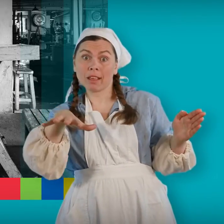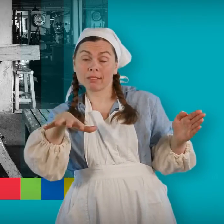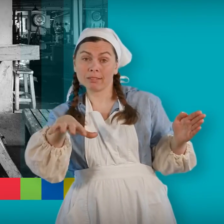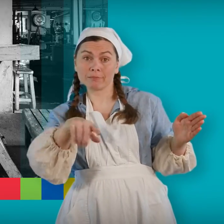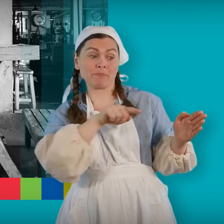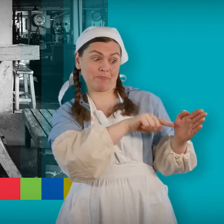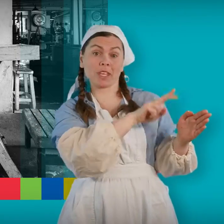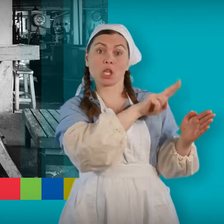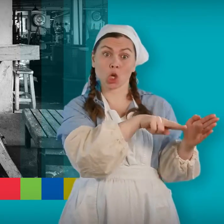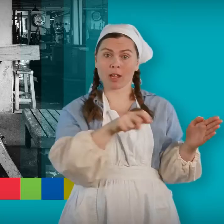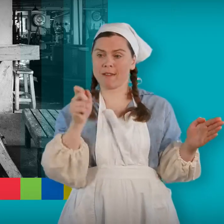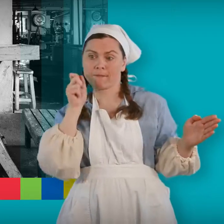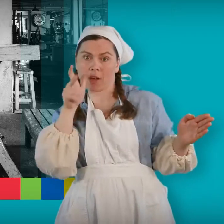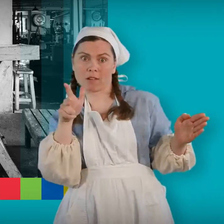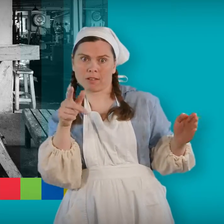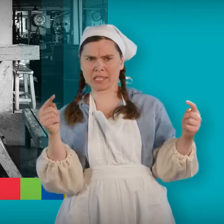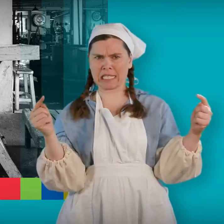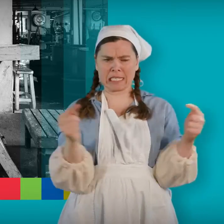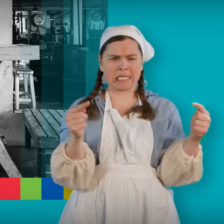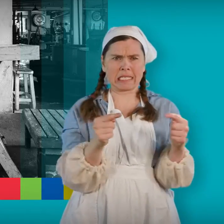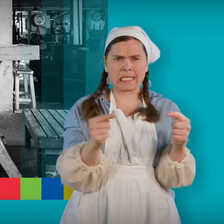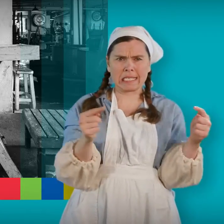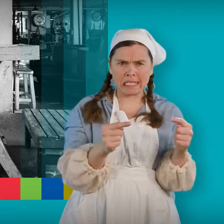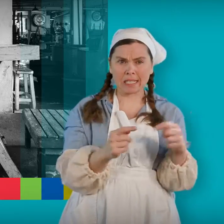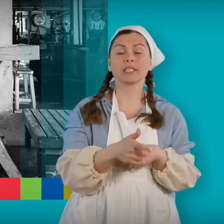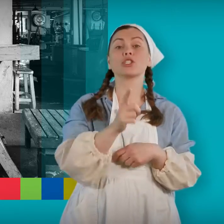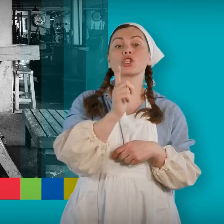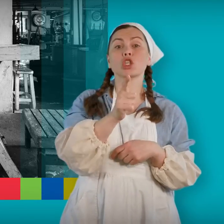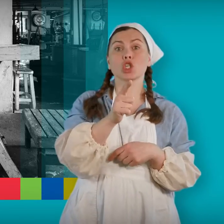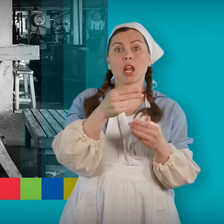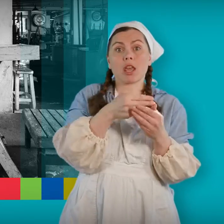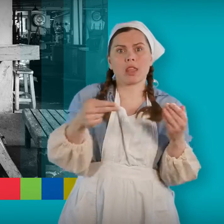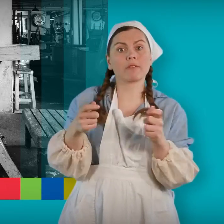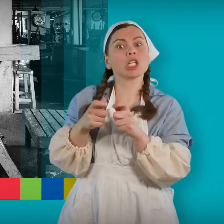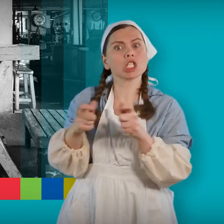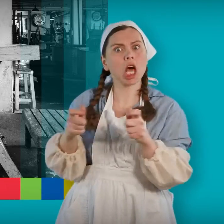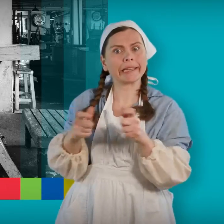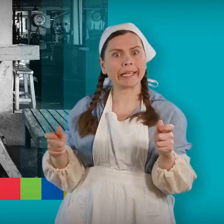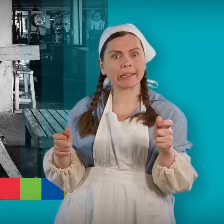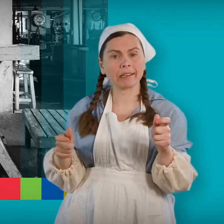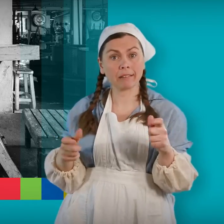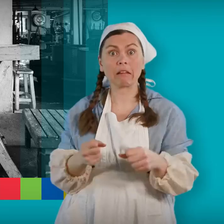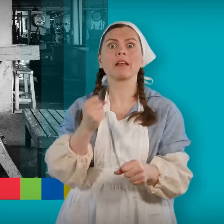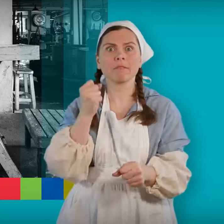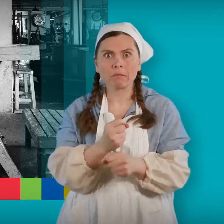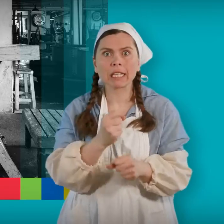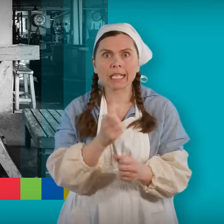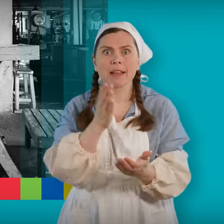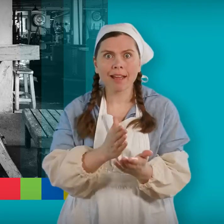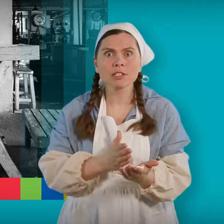Norge og Frankrike en stor krangel om navnet sardin, som virkelig endte med